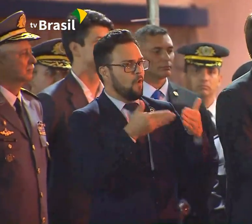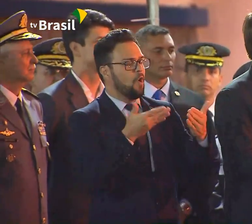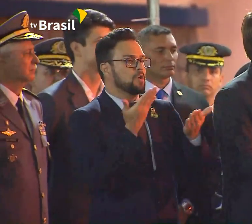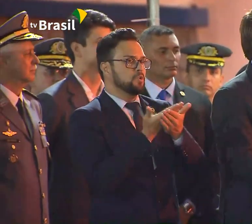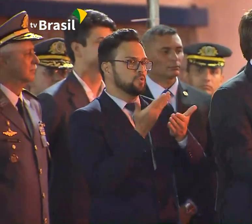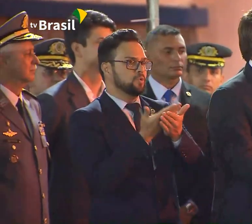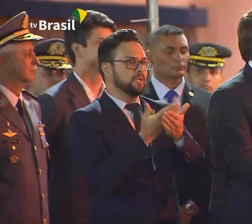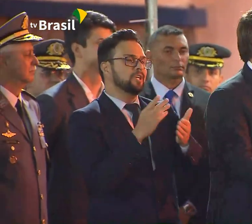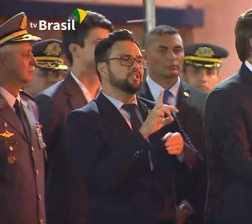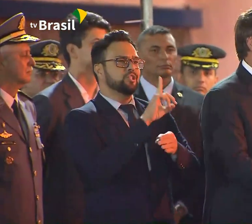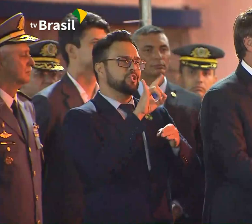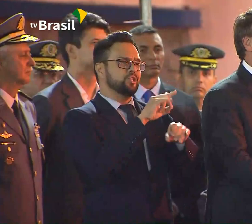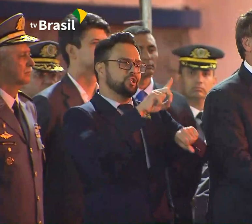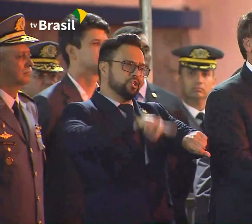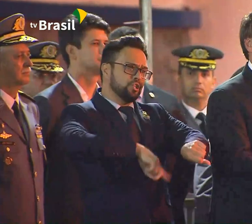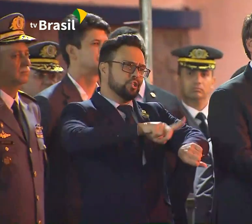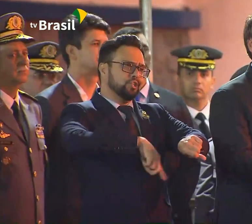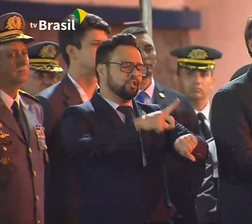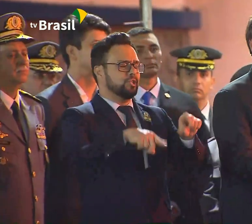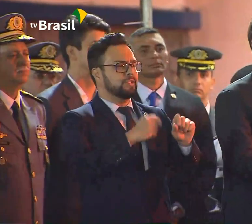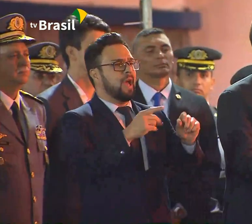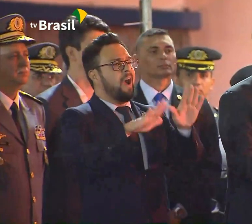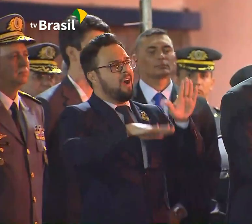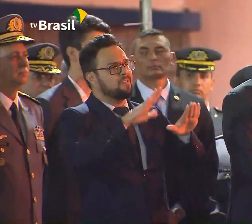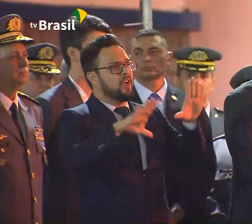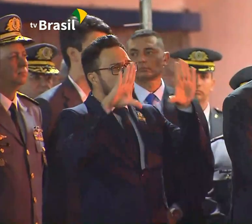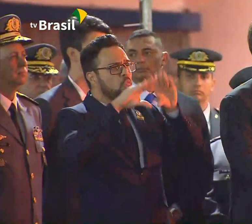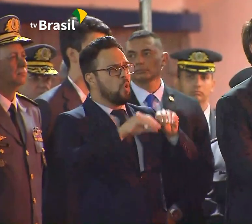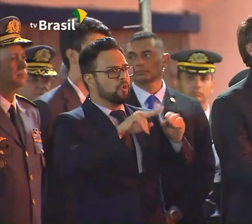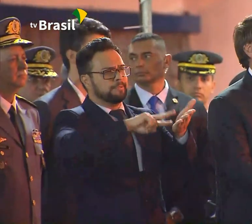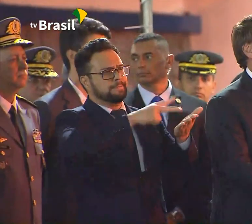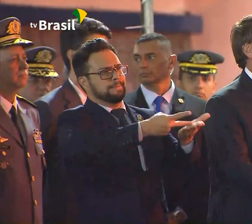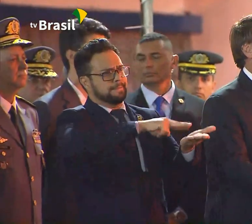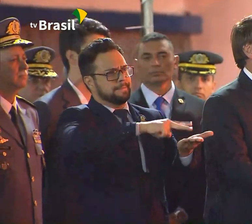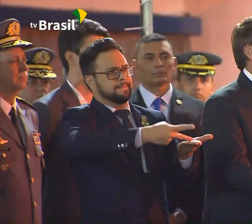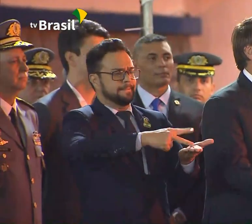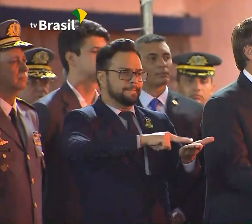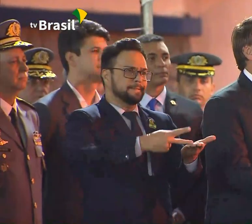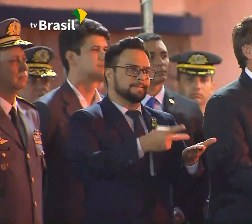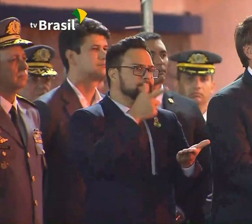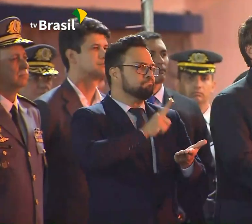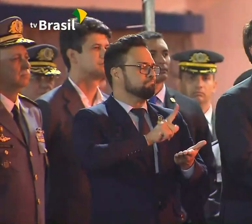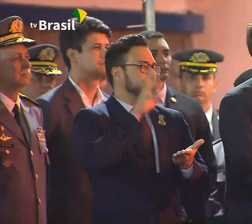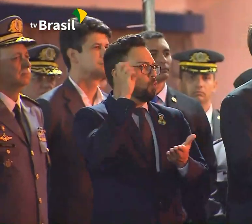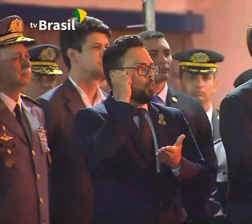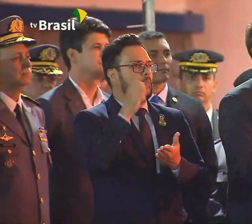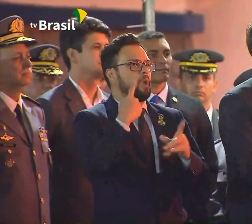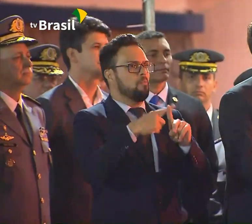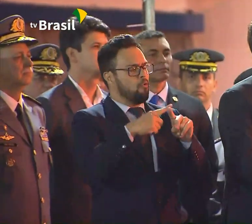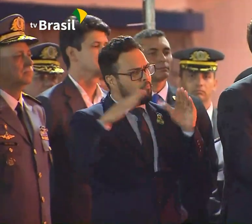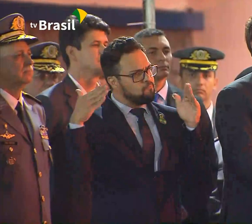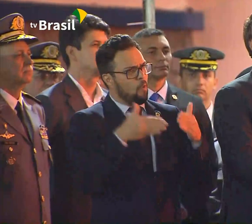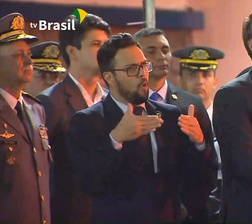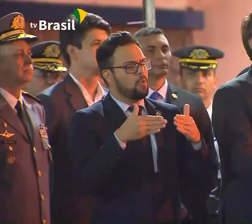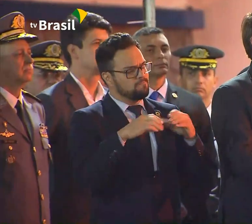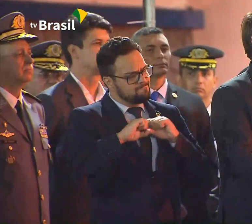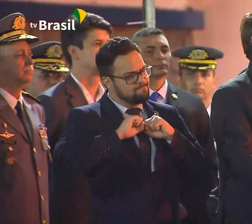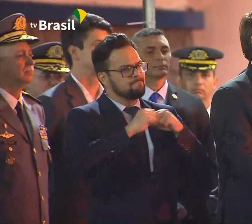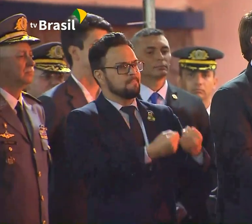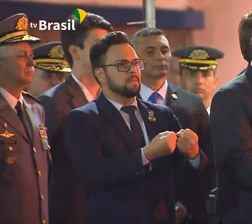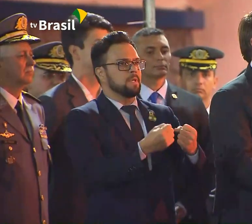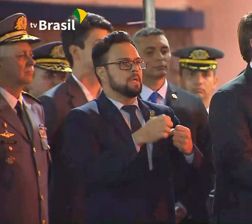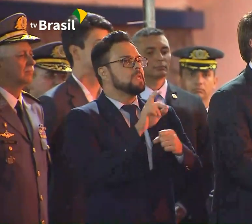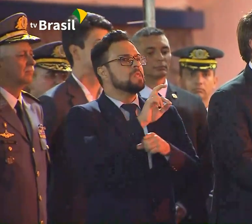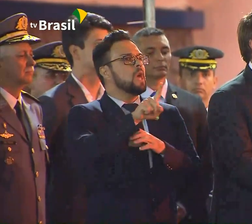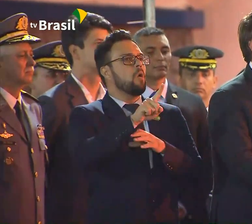Dias infindáveis, noites muitas vezes mal dormidas, empenho total, não da busca de uma